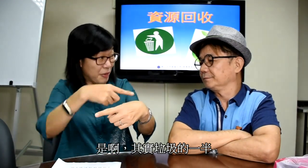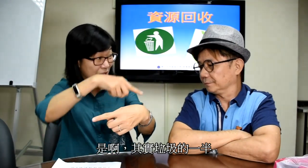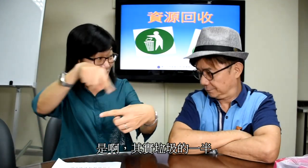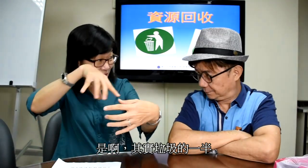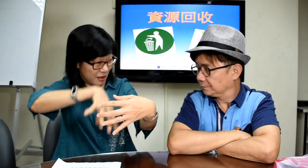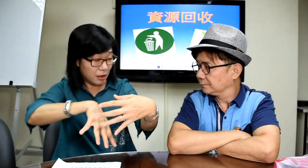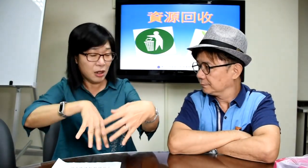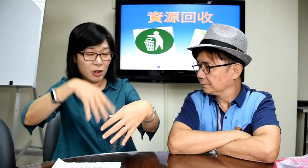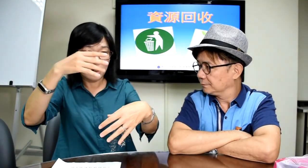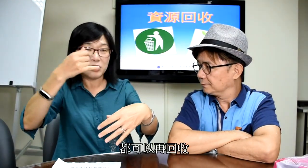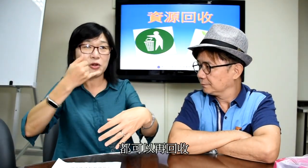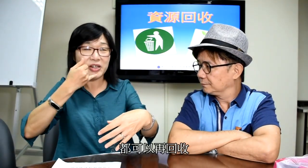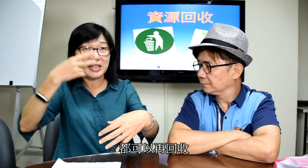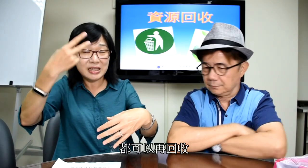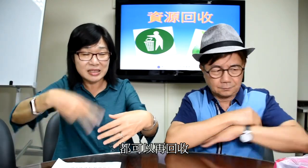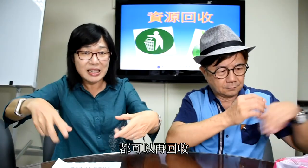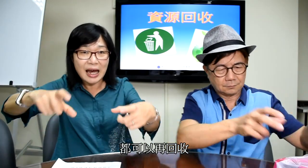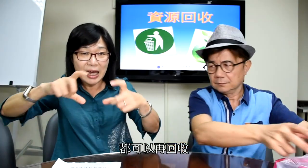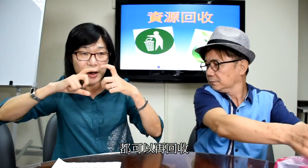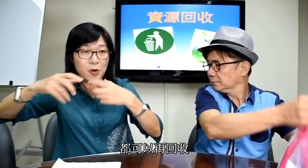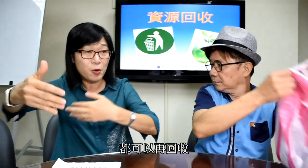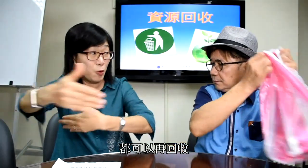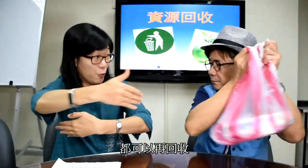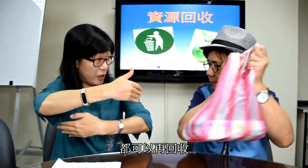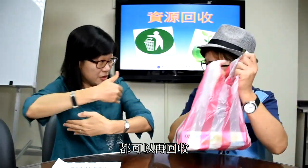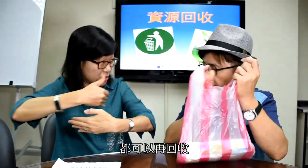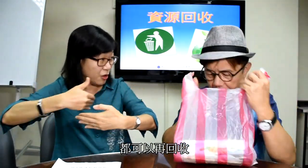半都可以再回收、